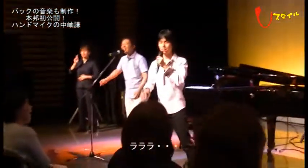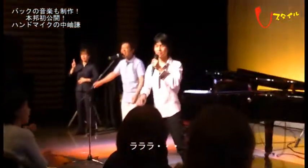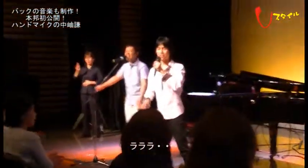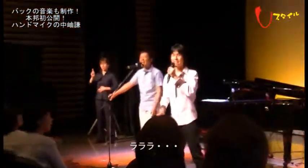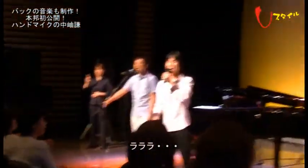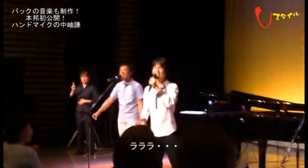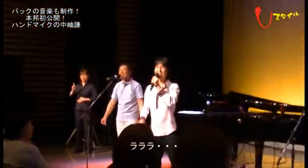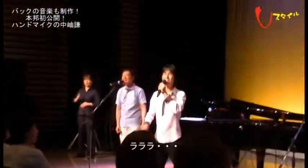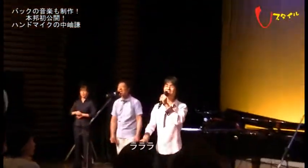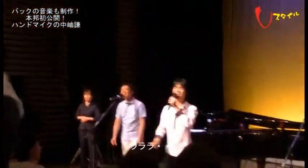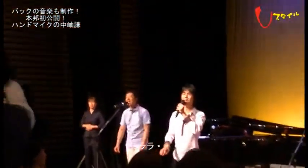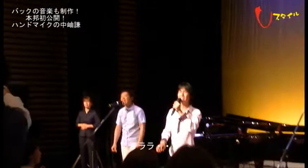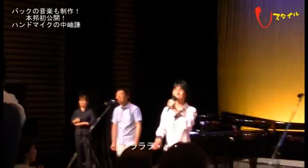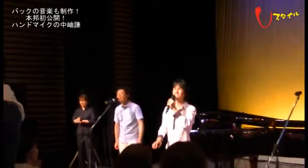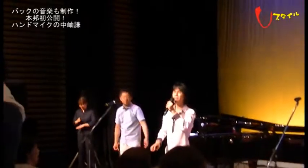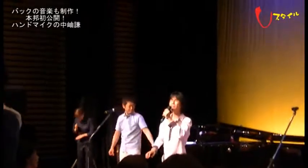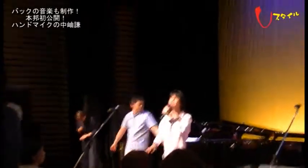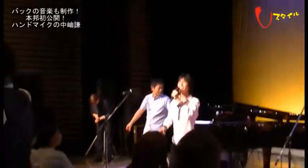ああああああ